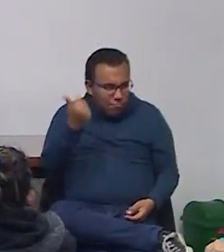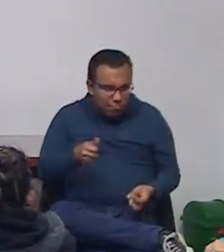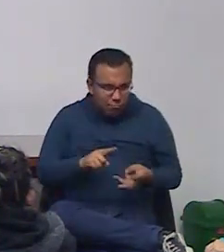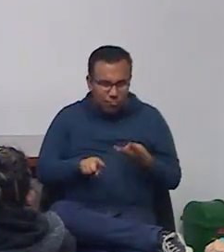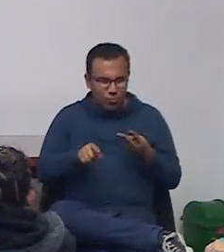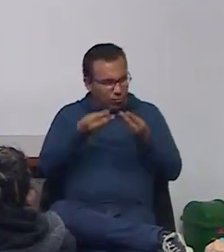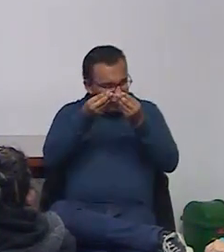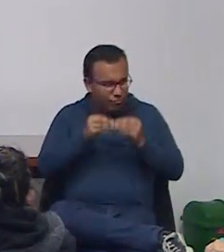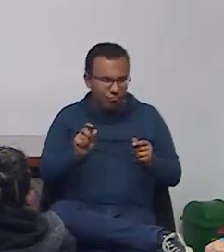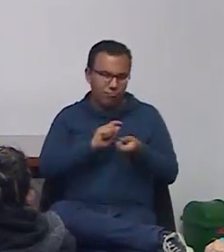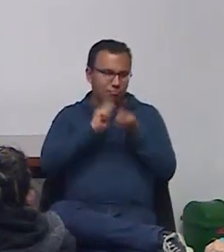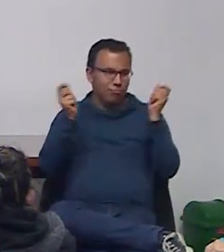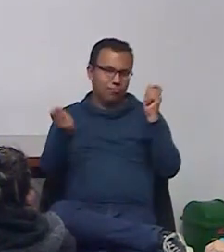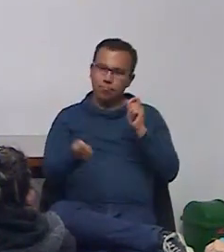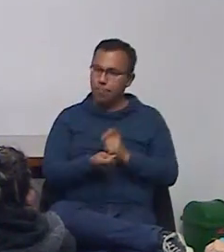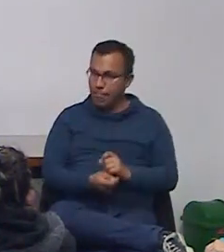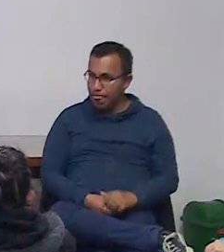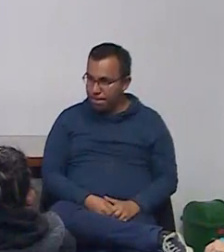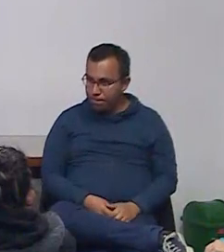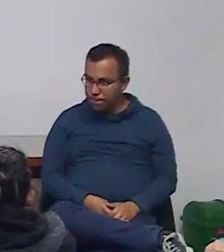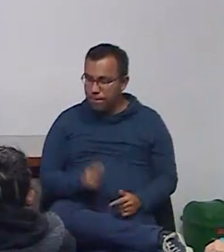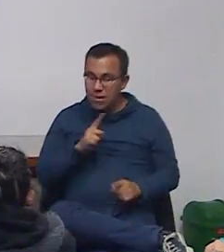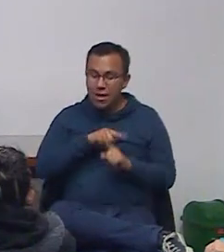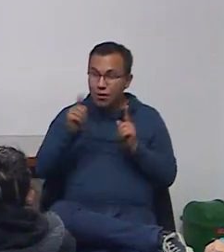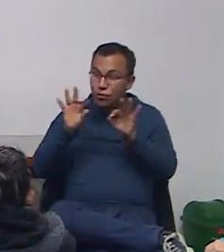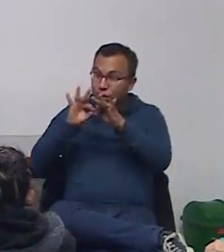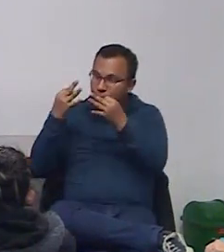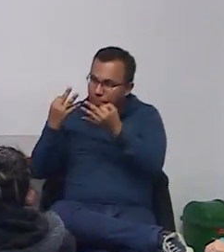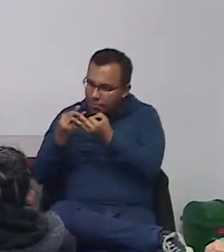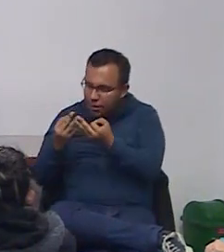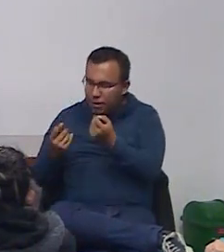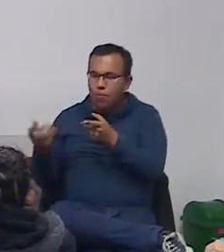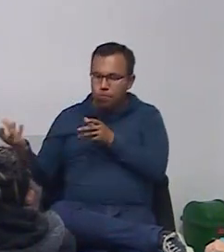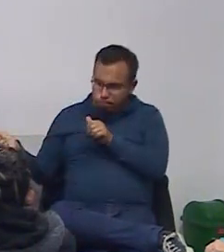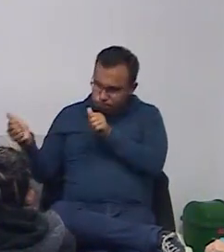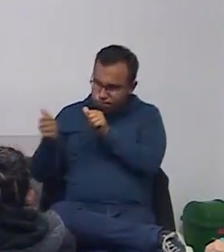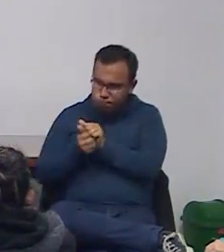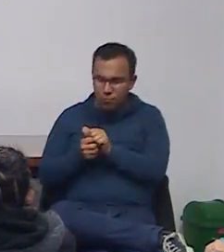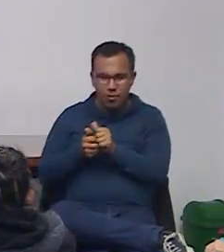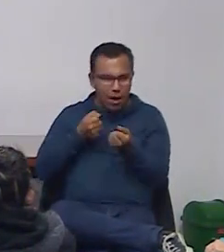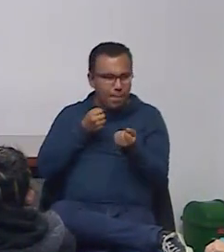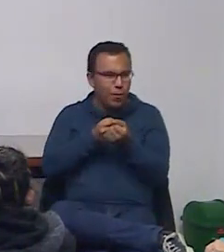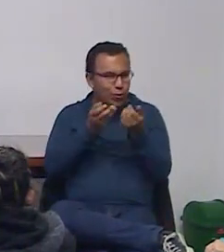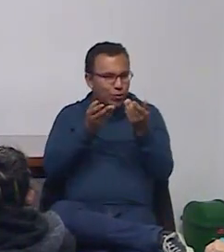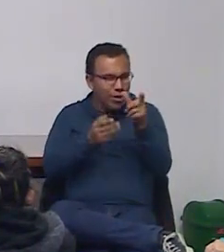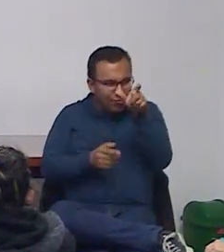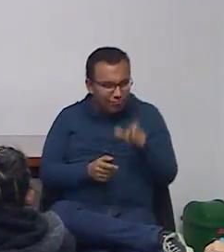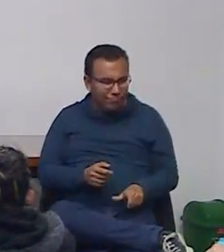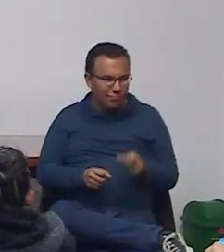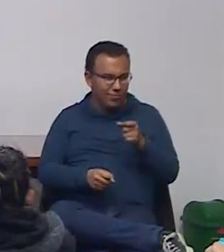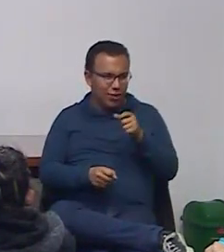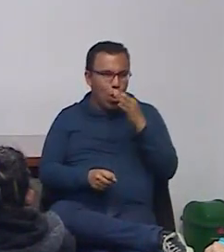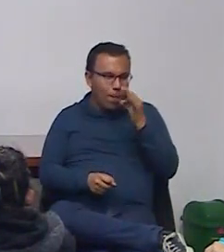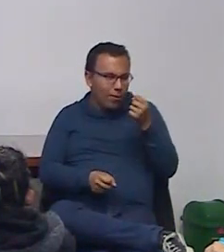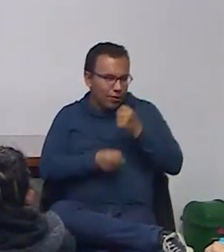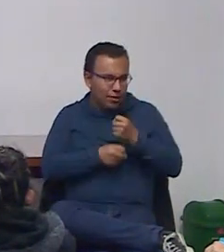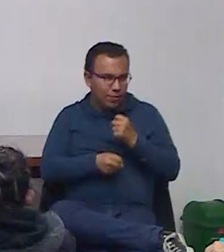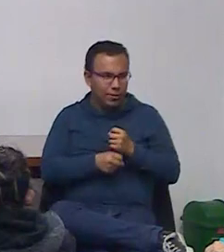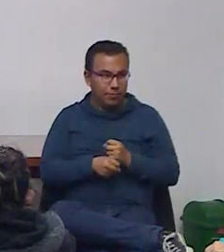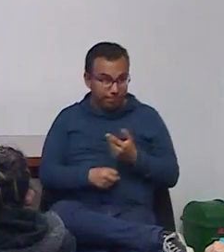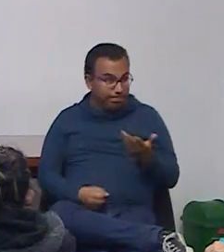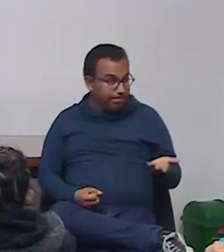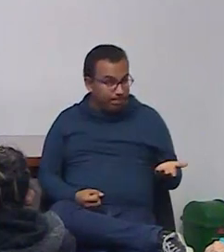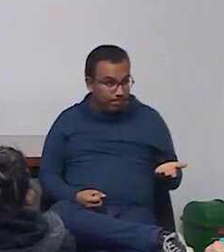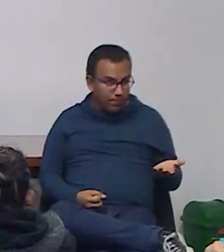ensamble musical y no solo esto sino involucramos a la familia como un proceso de acompañamiento eh terapéutico Sí porque